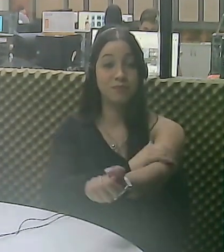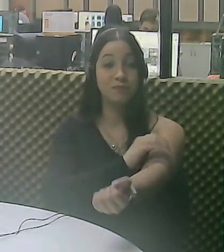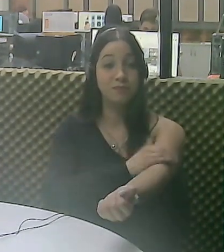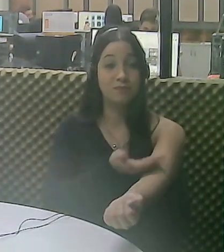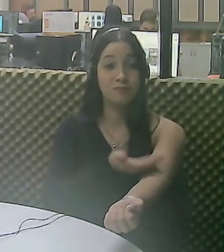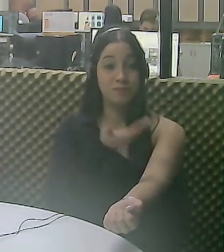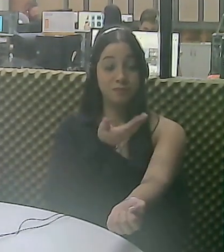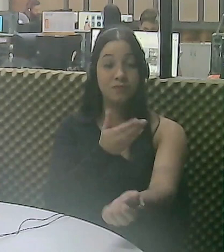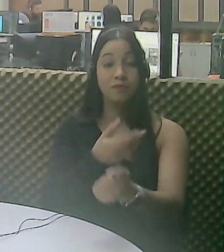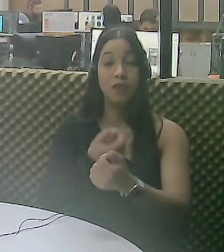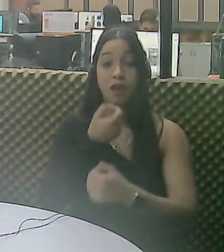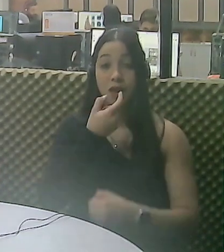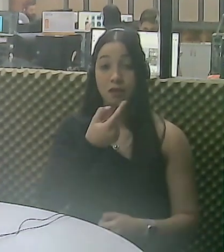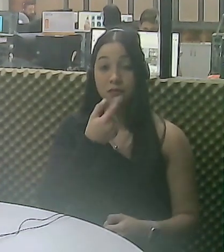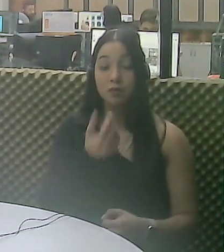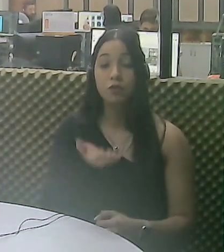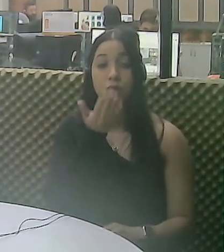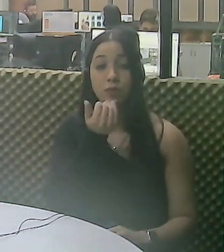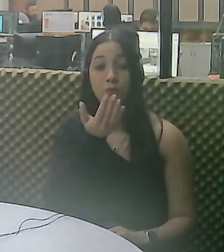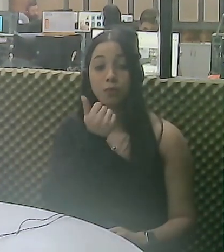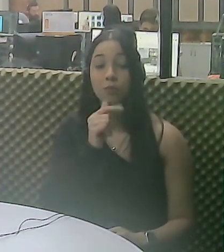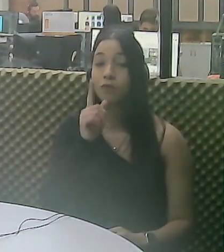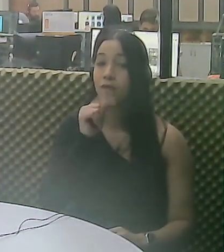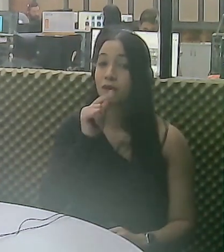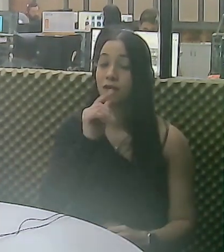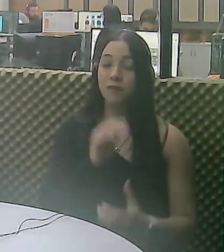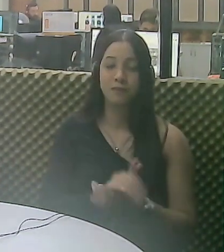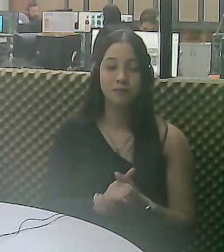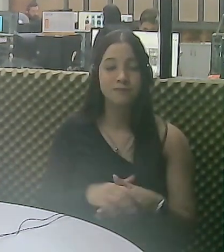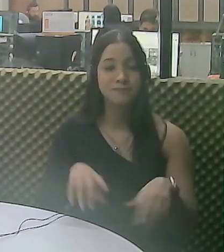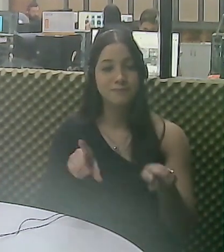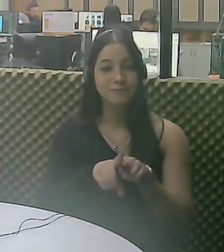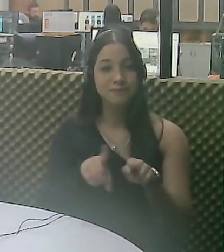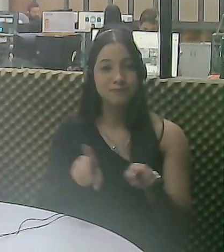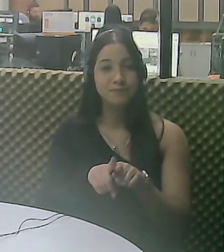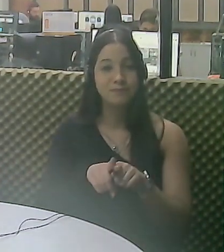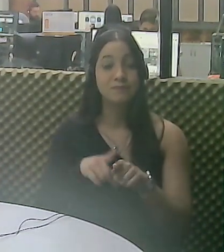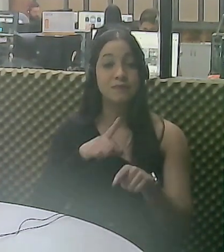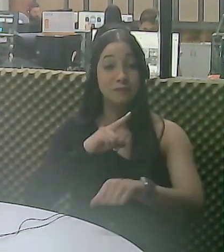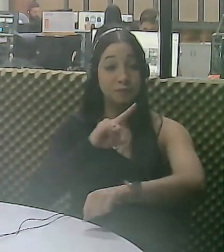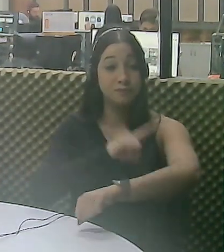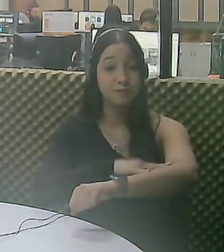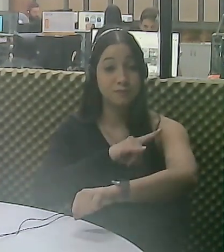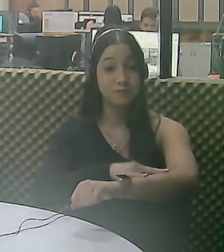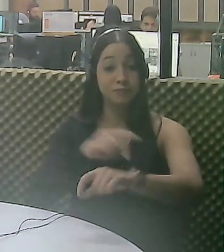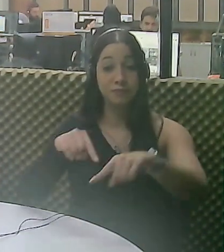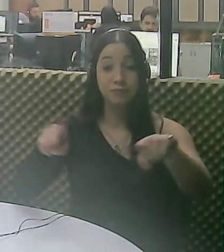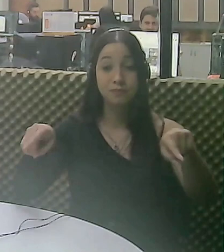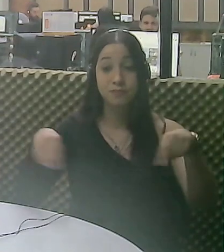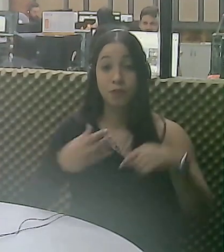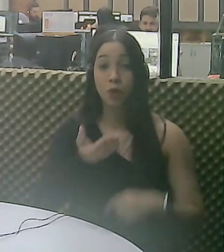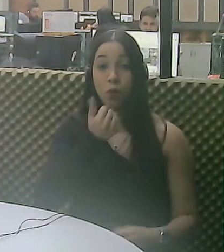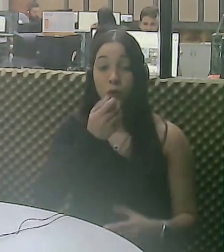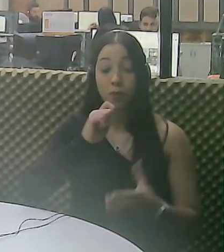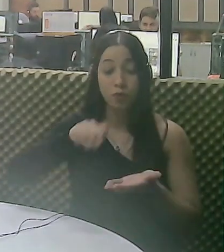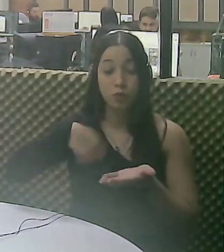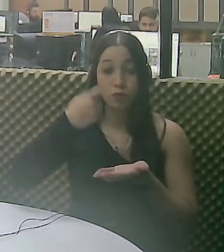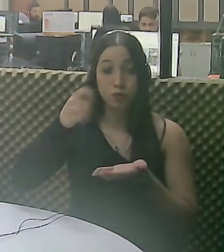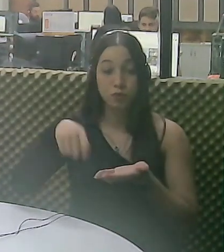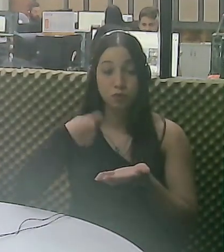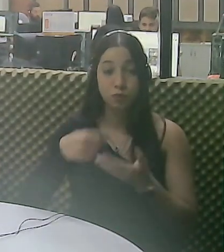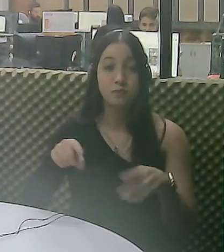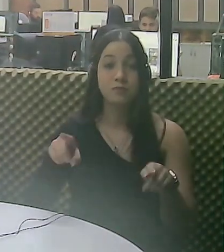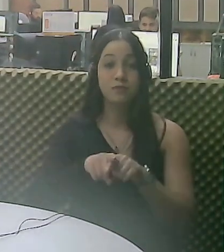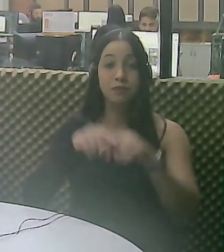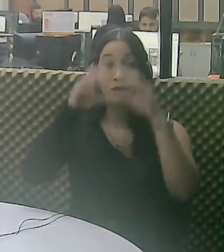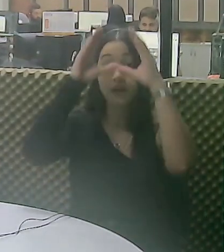pressão, medicação, alimentos e água. Além disso, há banheiros, área de alimentação com distribuição de sopa, local